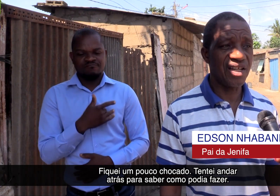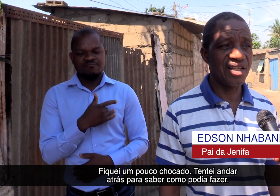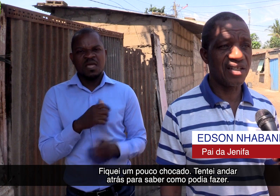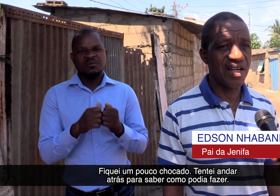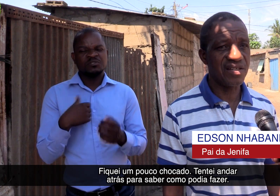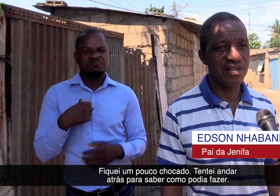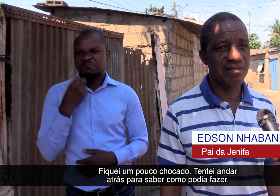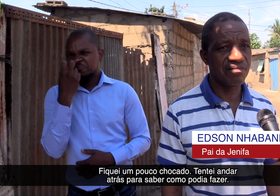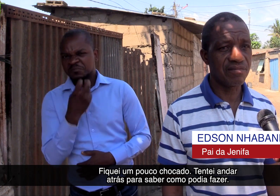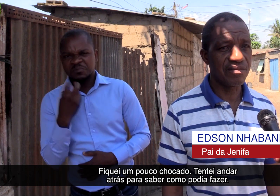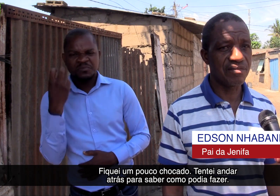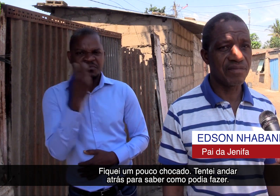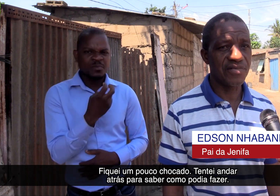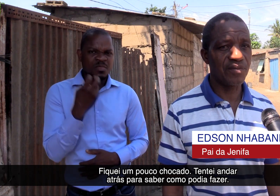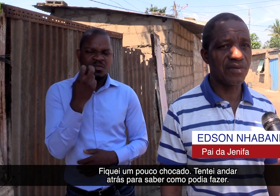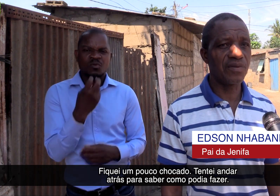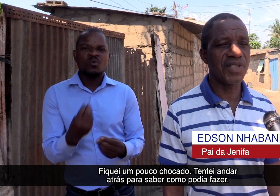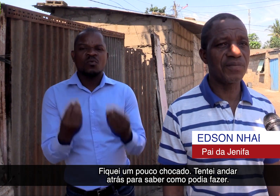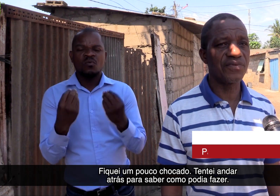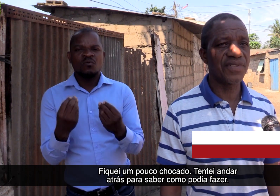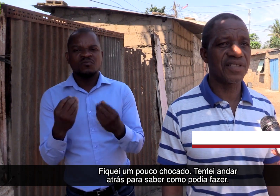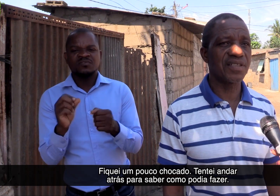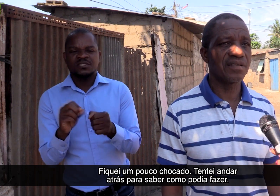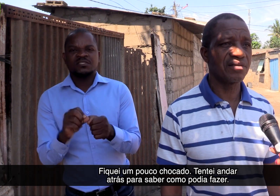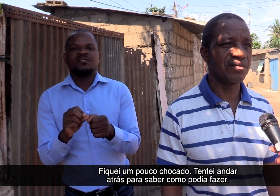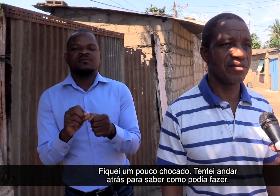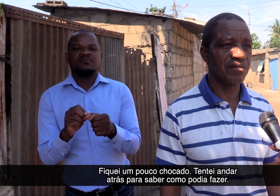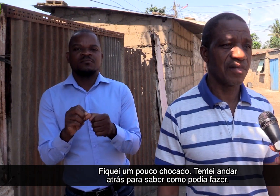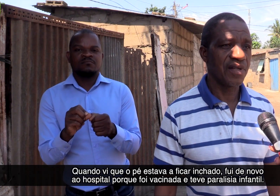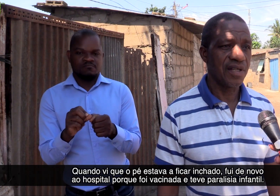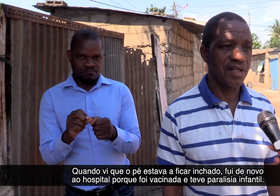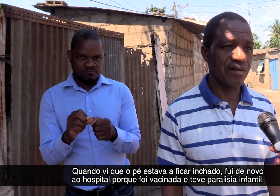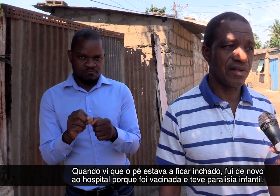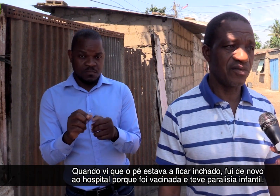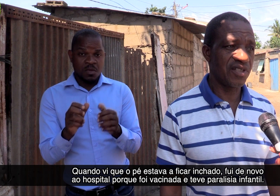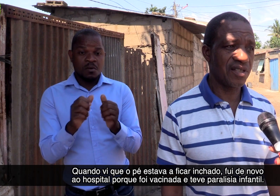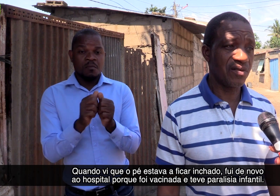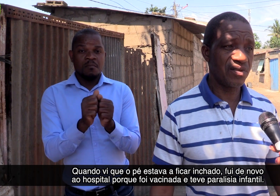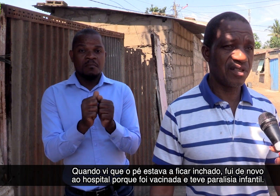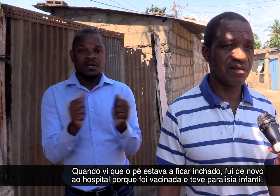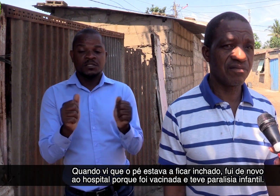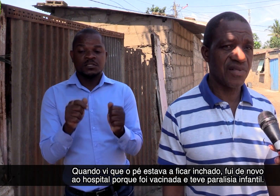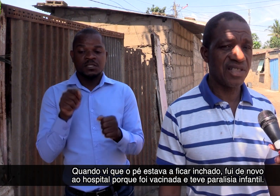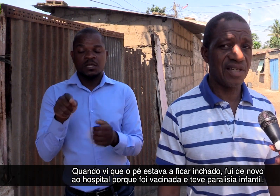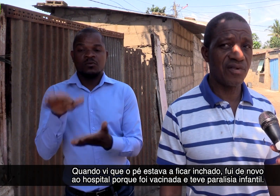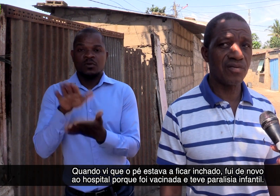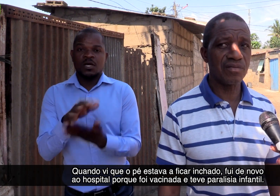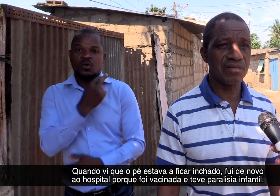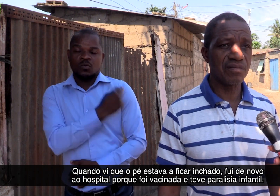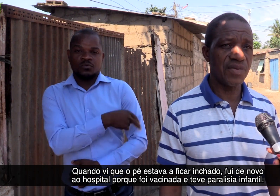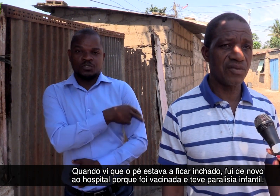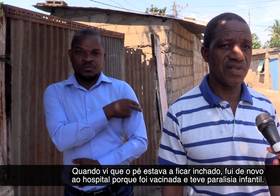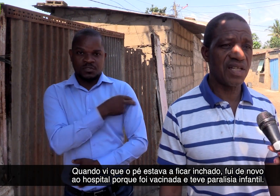Tentei andar atrás, saber como é que pode fazer. E agora os de saúde já